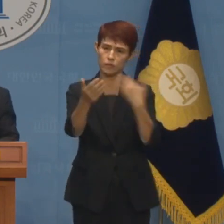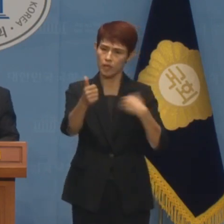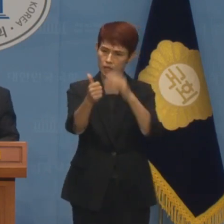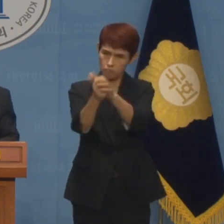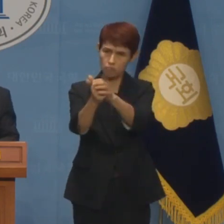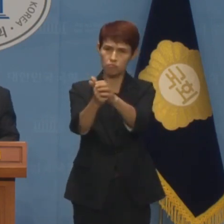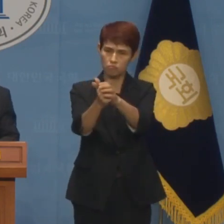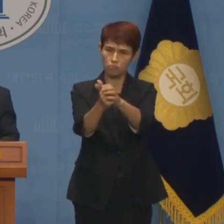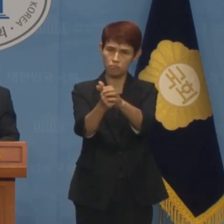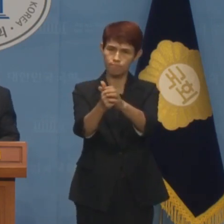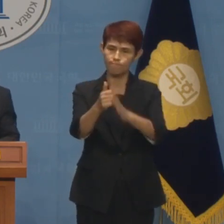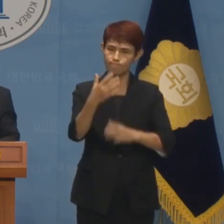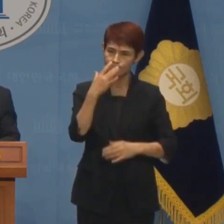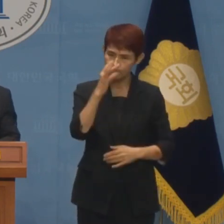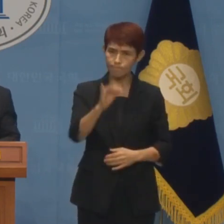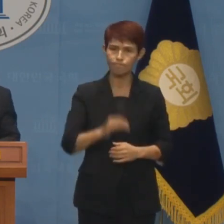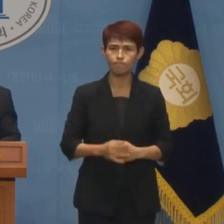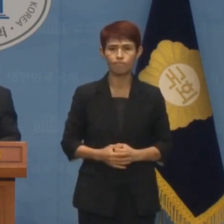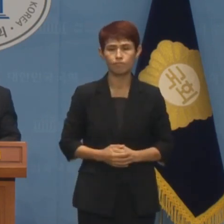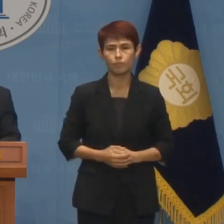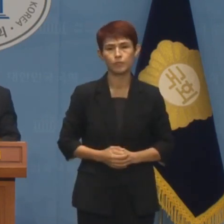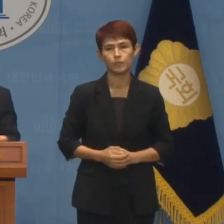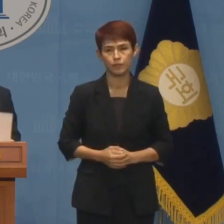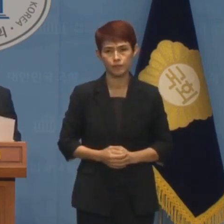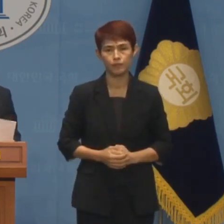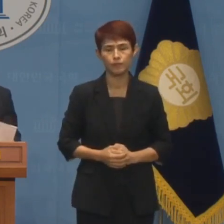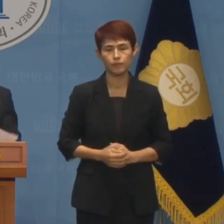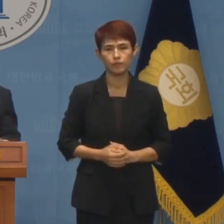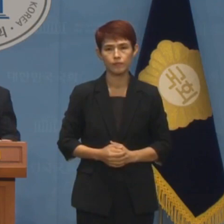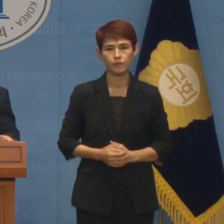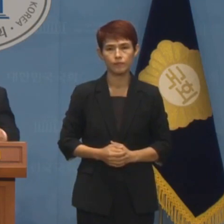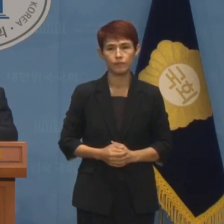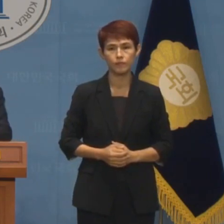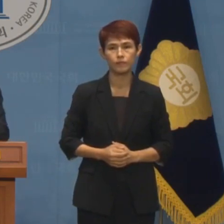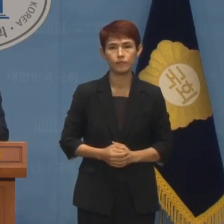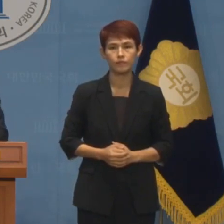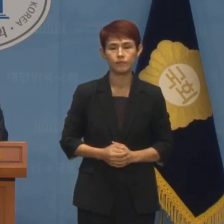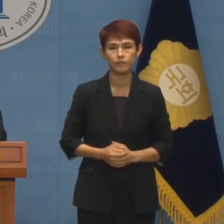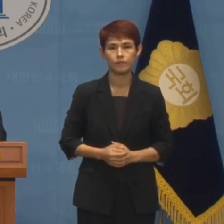있으면 마땅히 책임을 져야 된다라는 부분을 말씀드리는 겁니다.